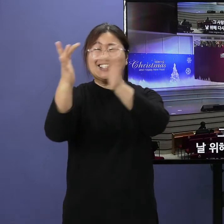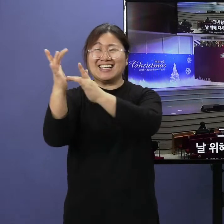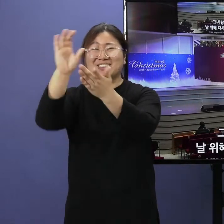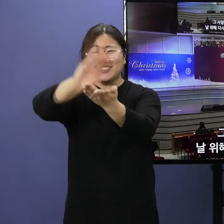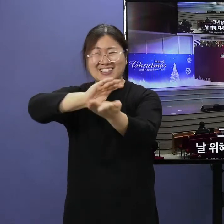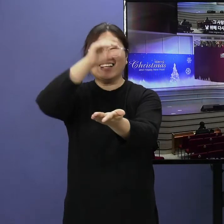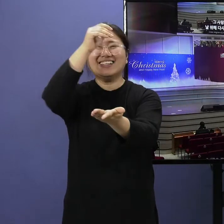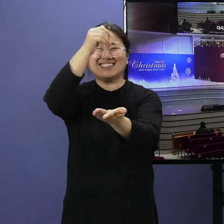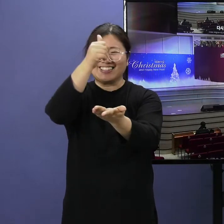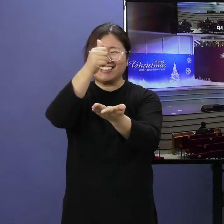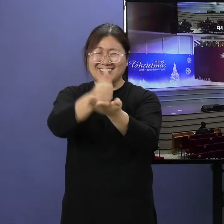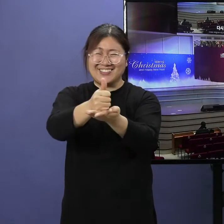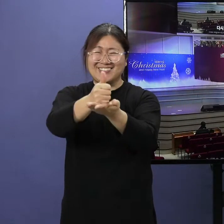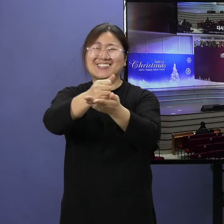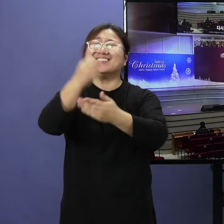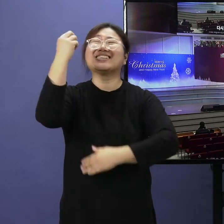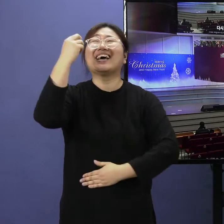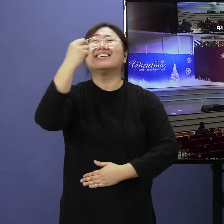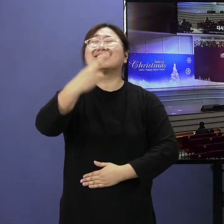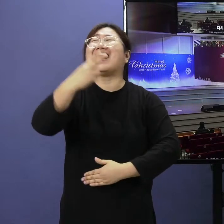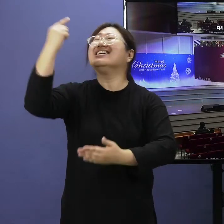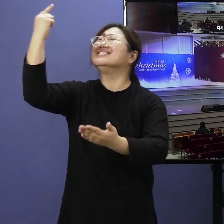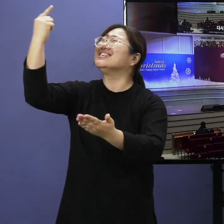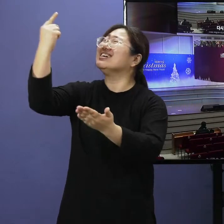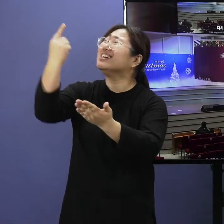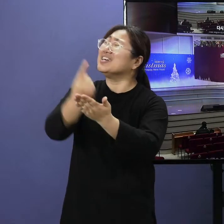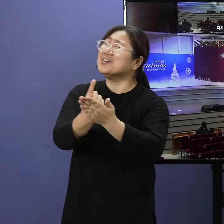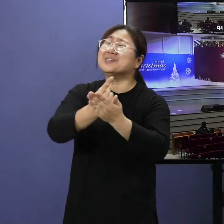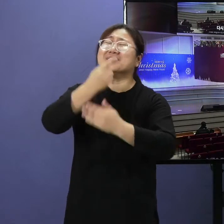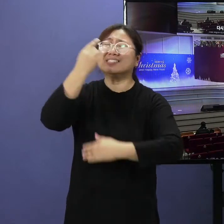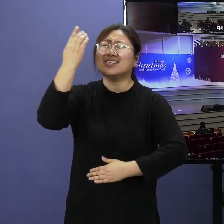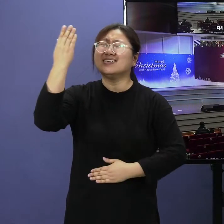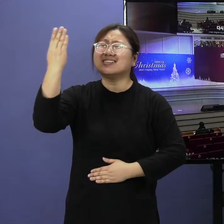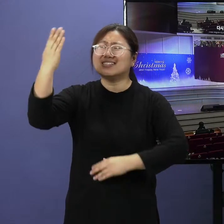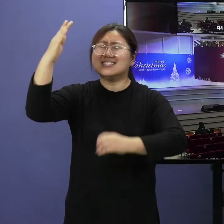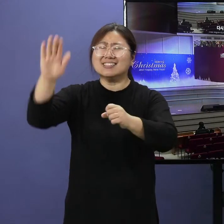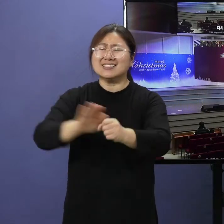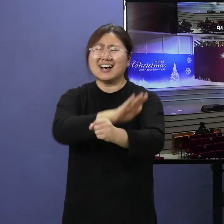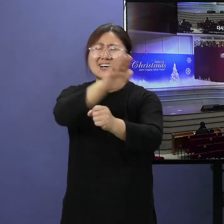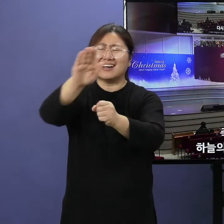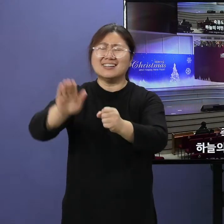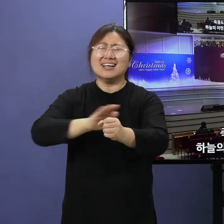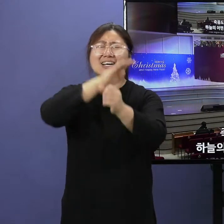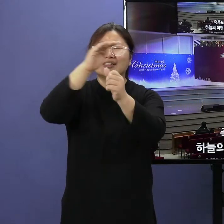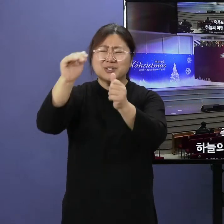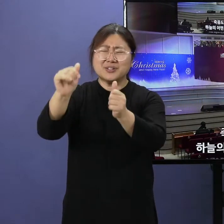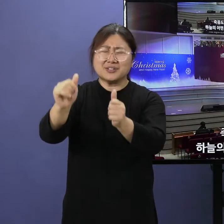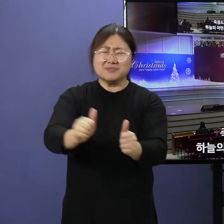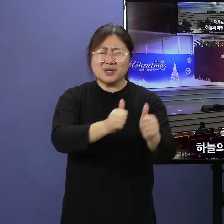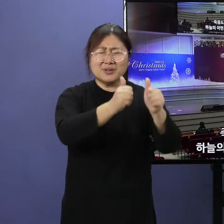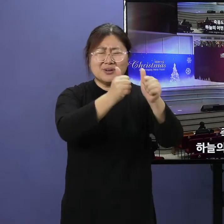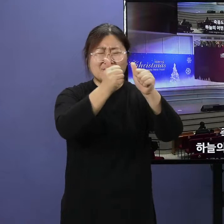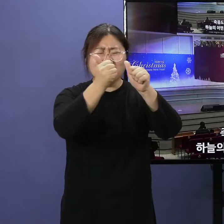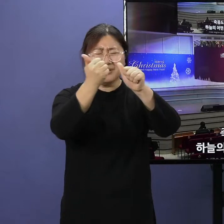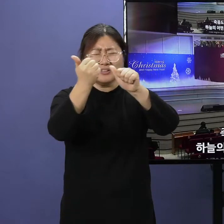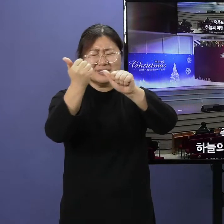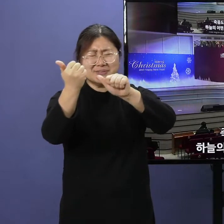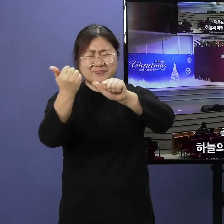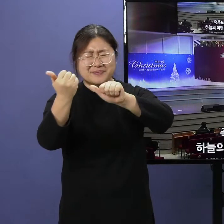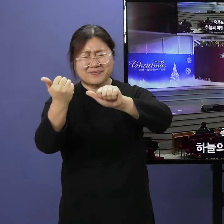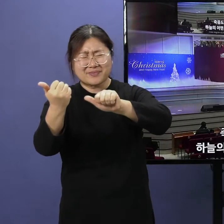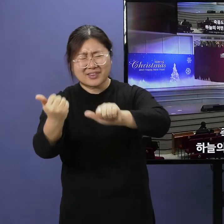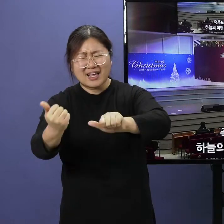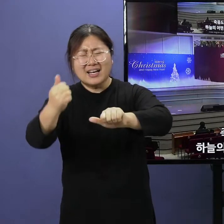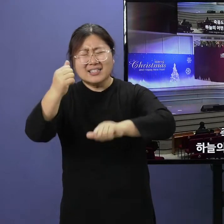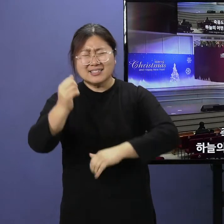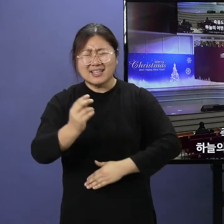예수 그리스도 다시 오신 그 사랑 지금도